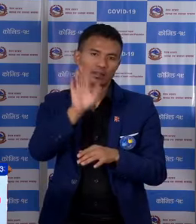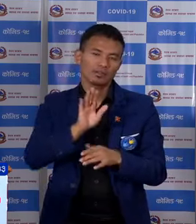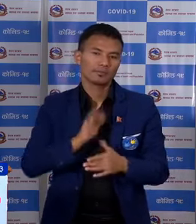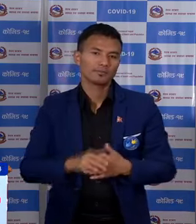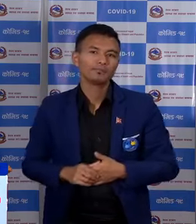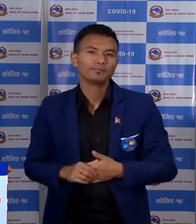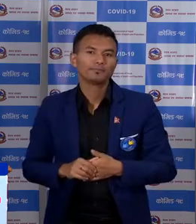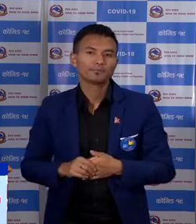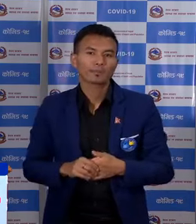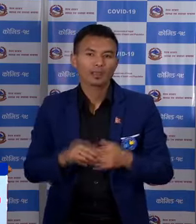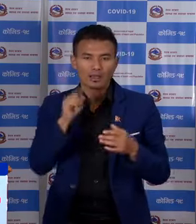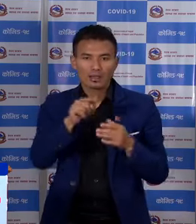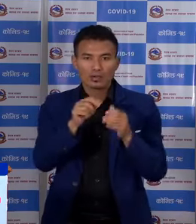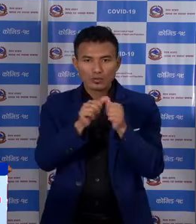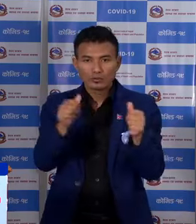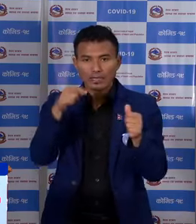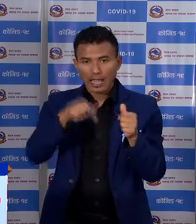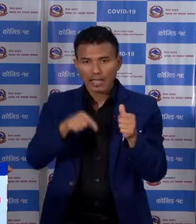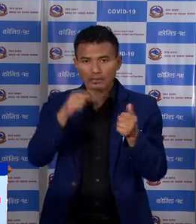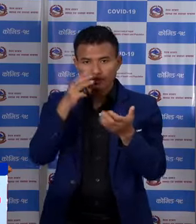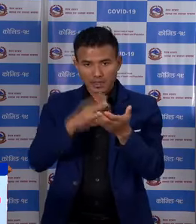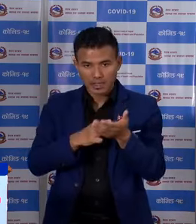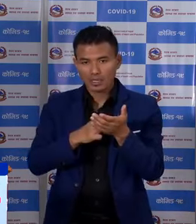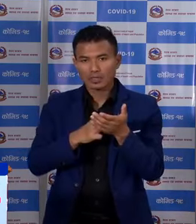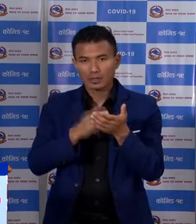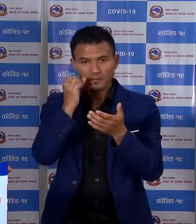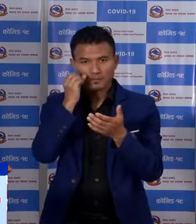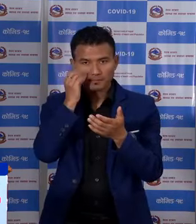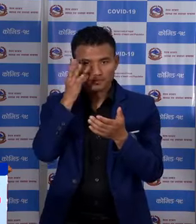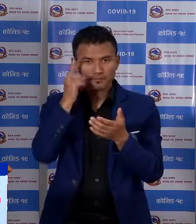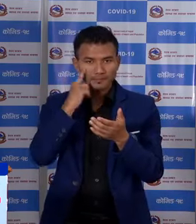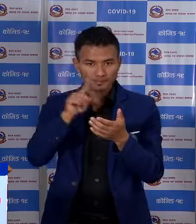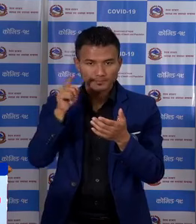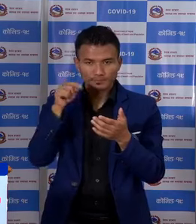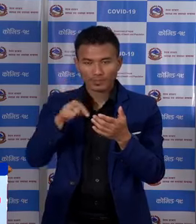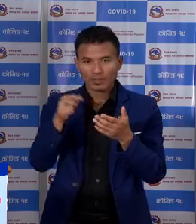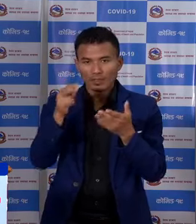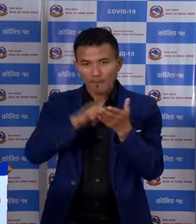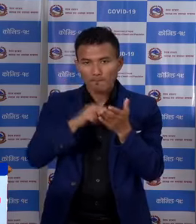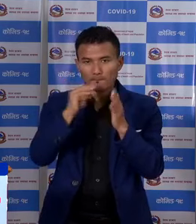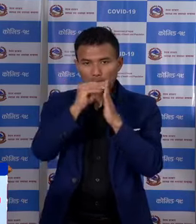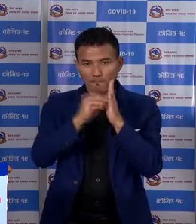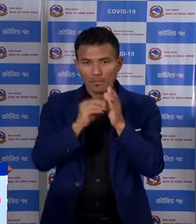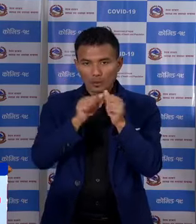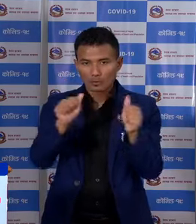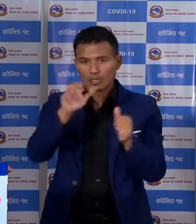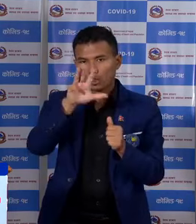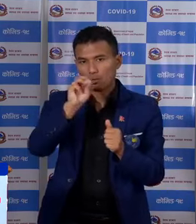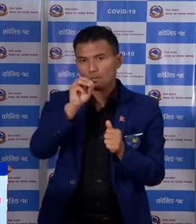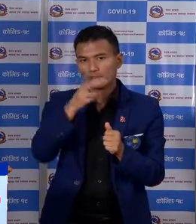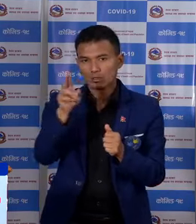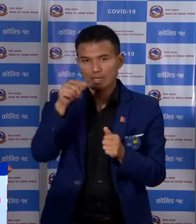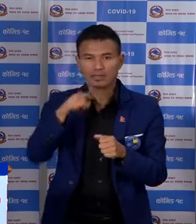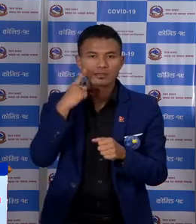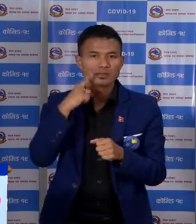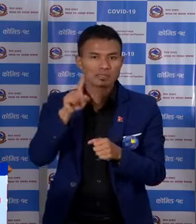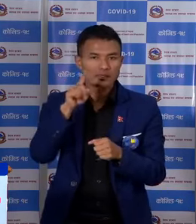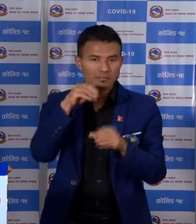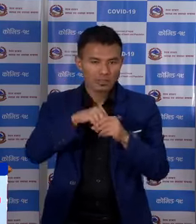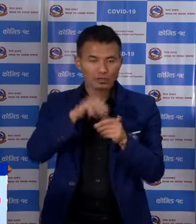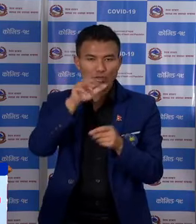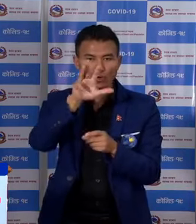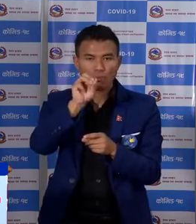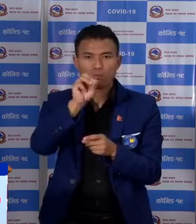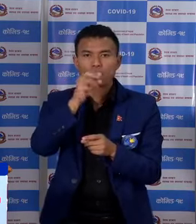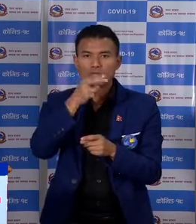એસરી આજમાત્ર પછિલો વિવરણ અનુસાર 90 જાના સંકરમિત કો